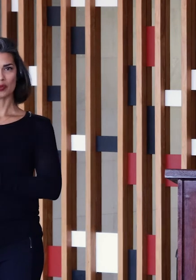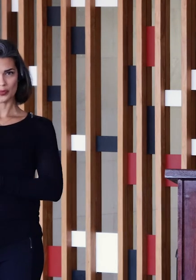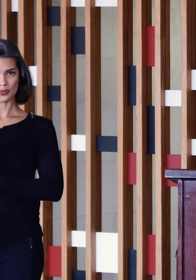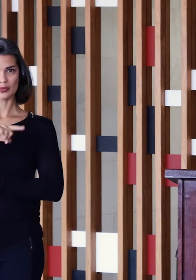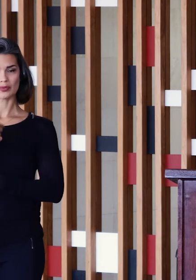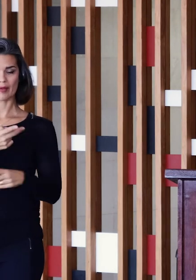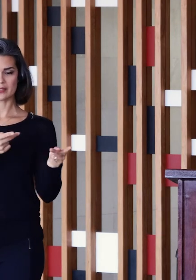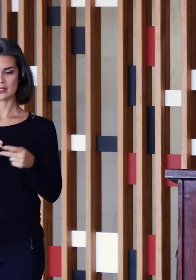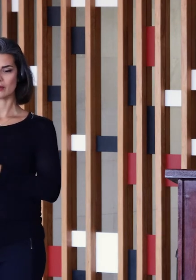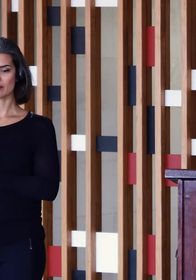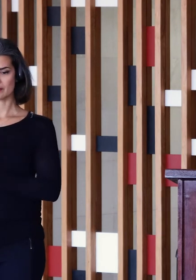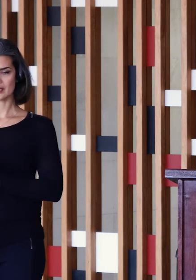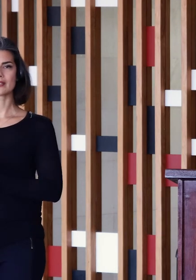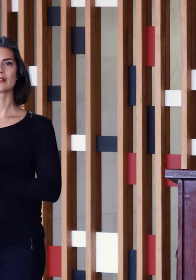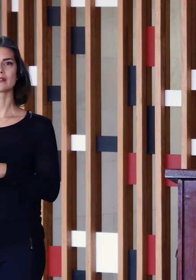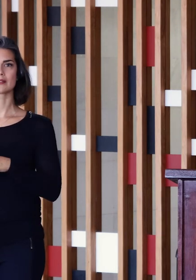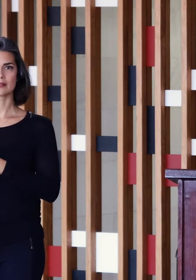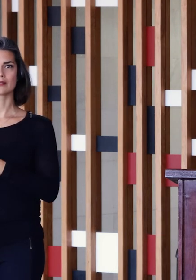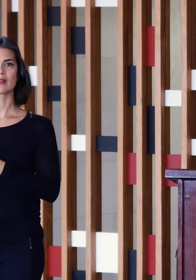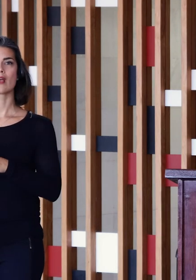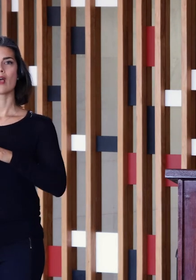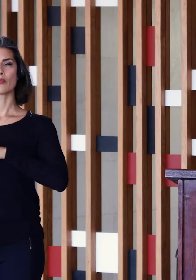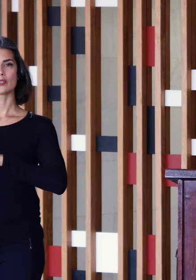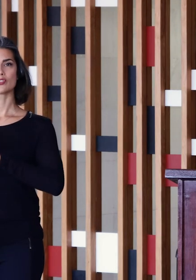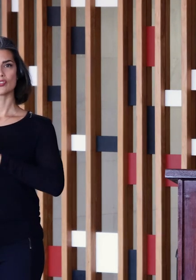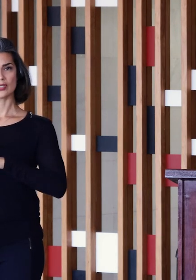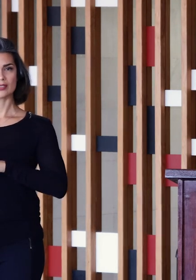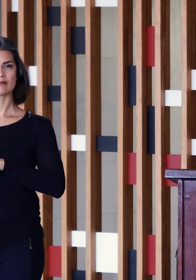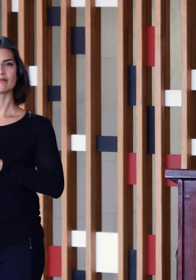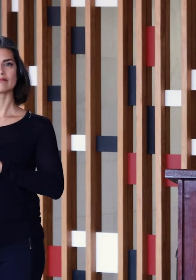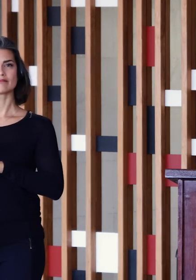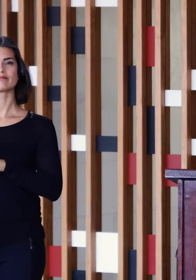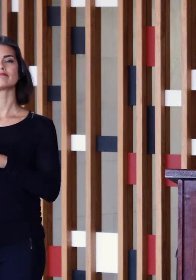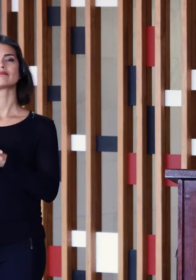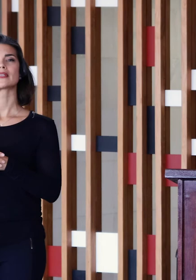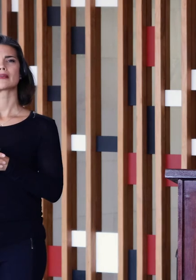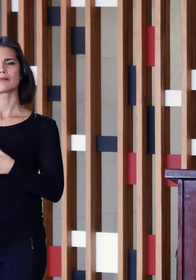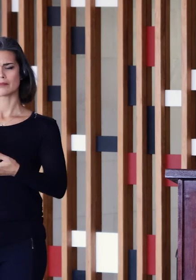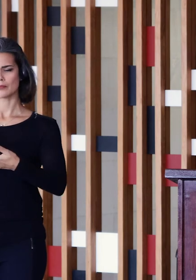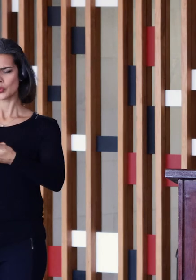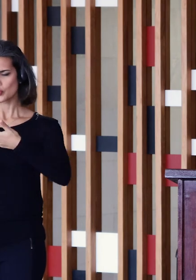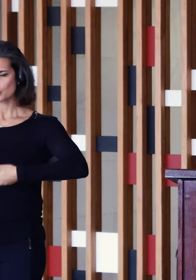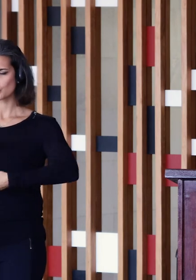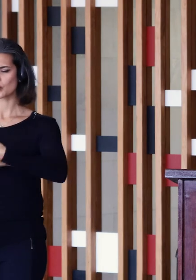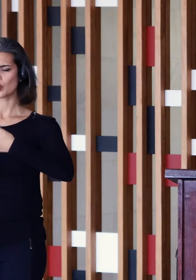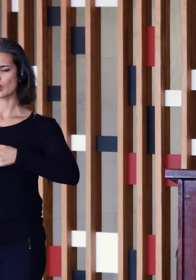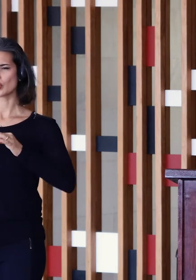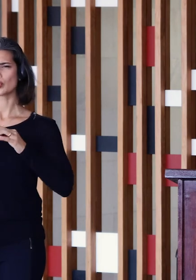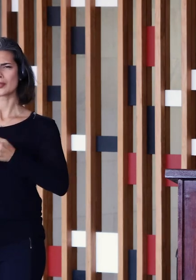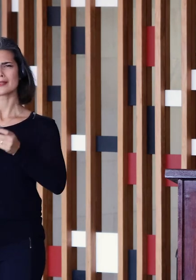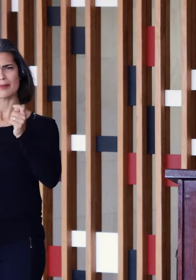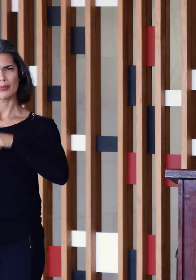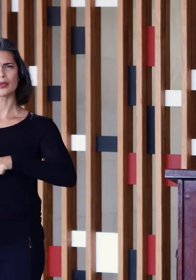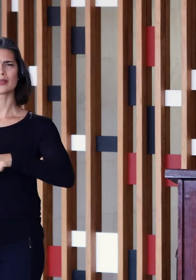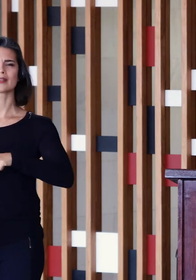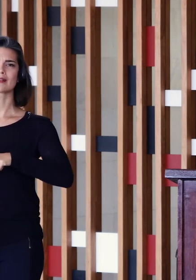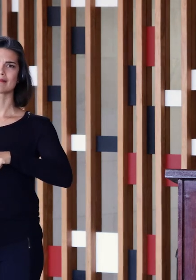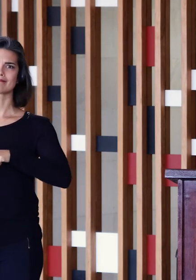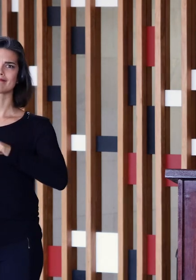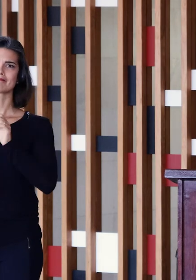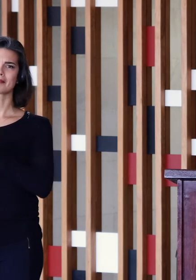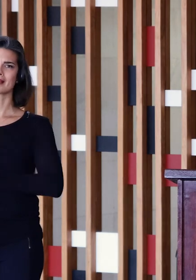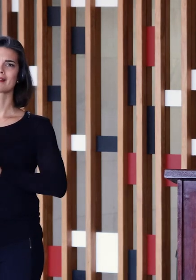de Energía, precisamente para abordar en conjunto todas las posibilidades que nos ofrece el hidrógeno